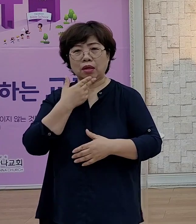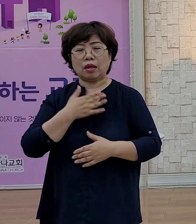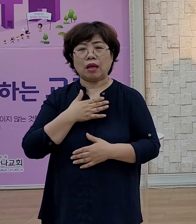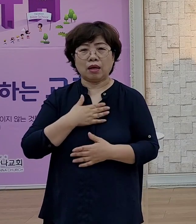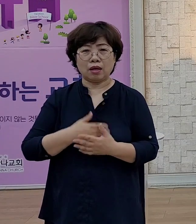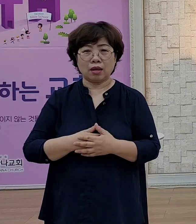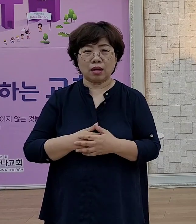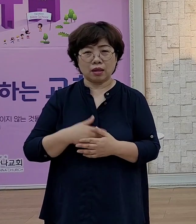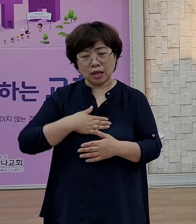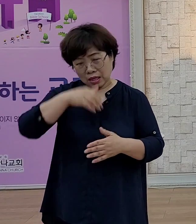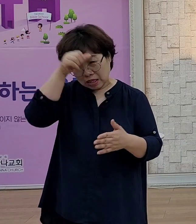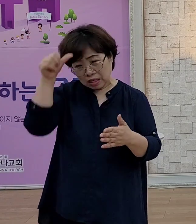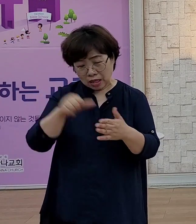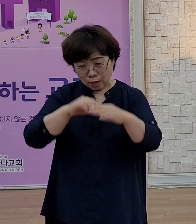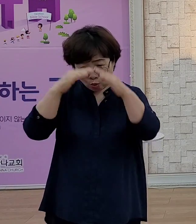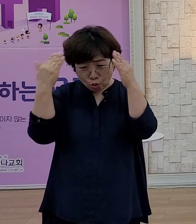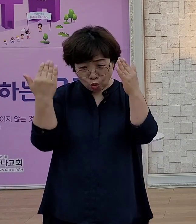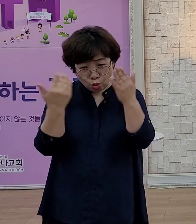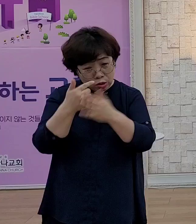우리 인생의 모든 계획을